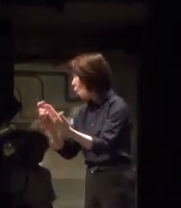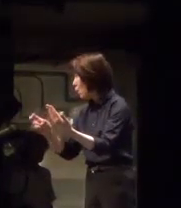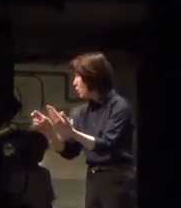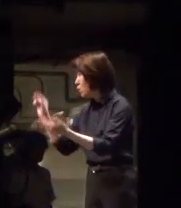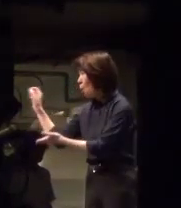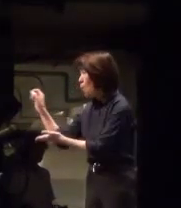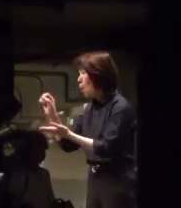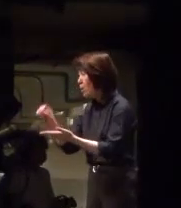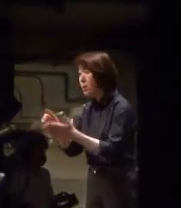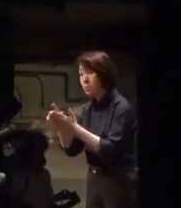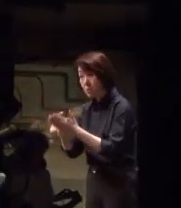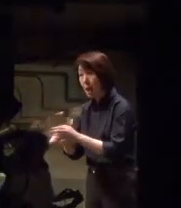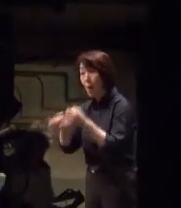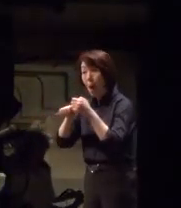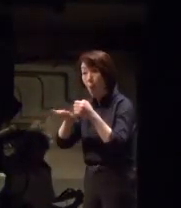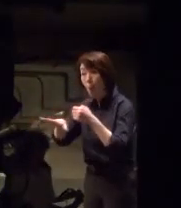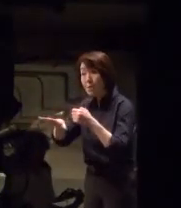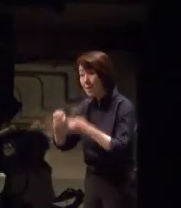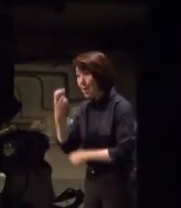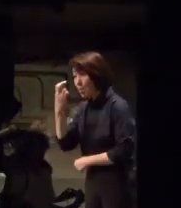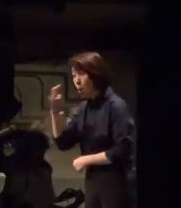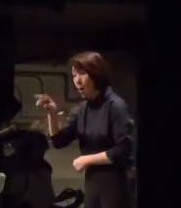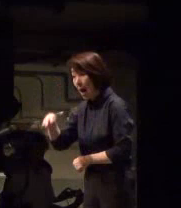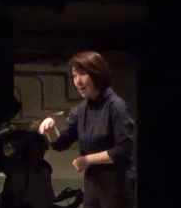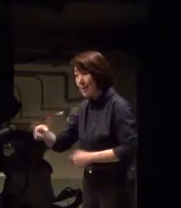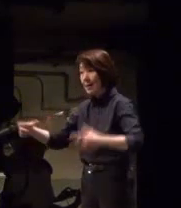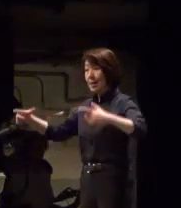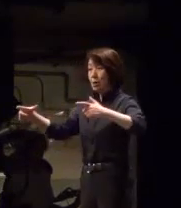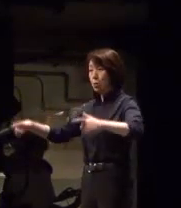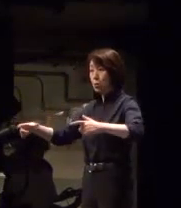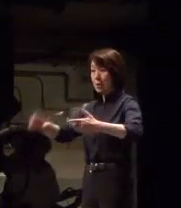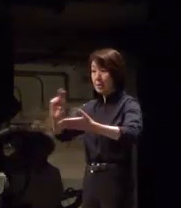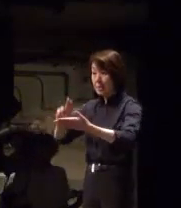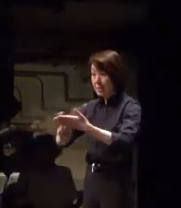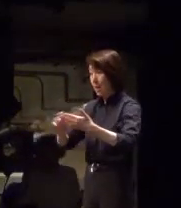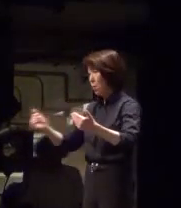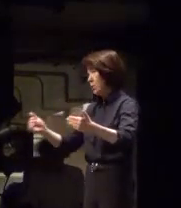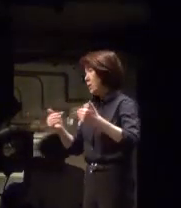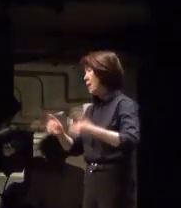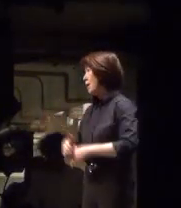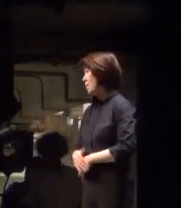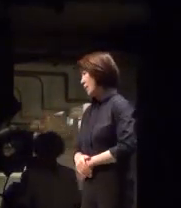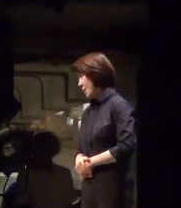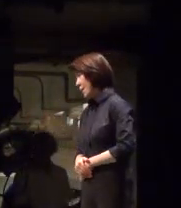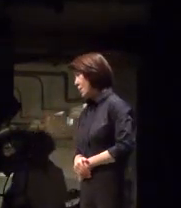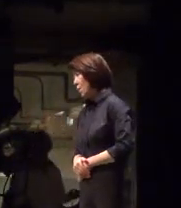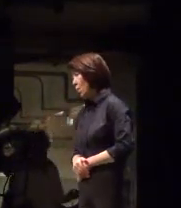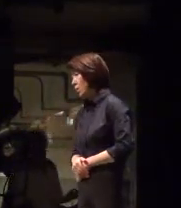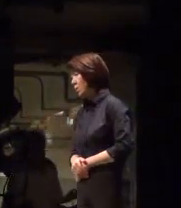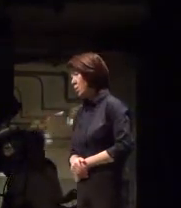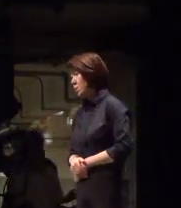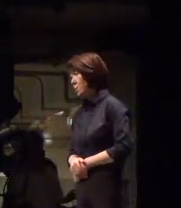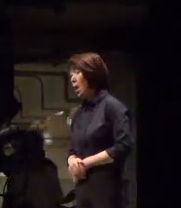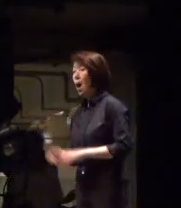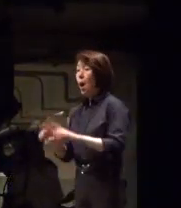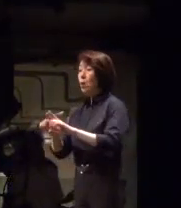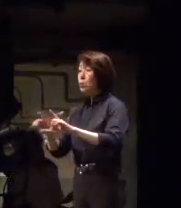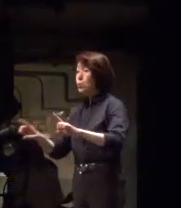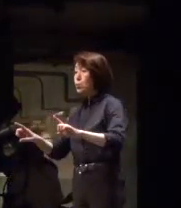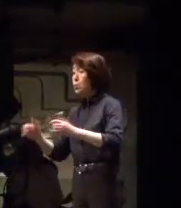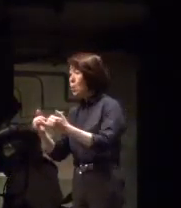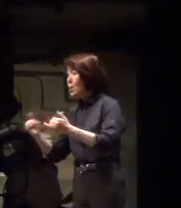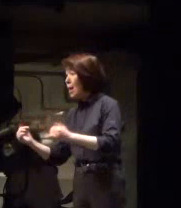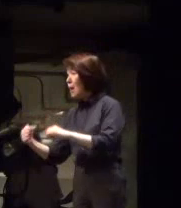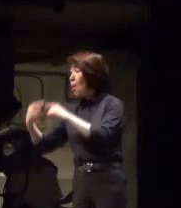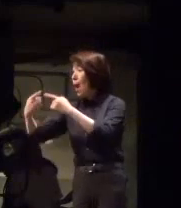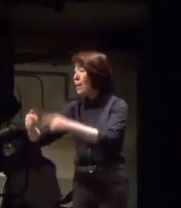ならば放射線の管理区域にしなければいけません。普通の皆さんは入れないんです。